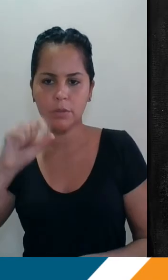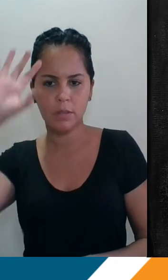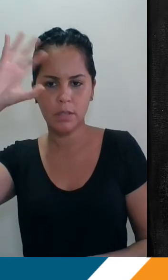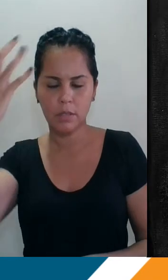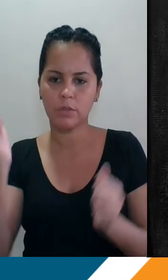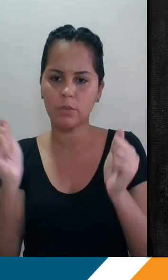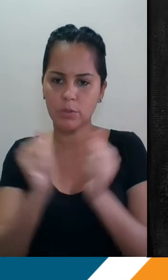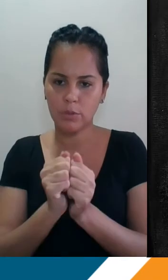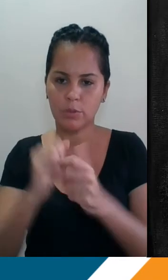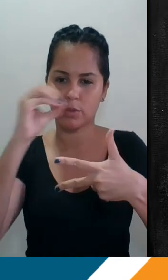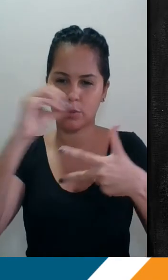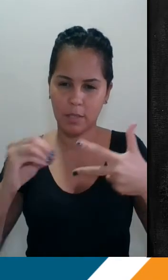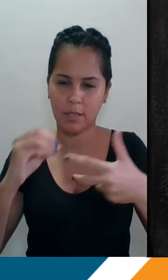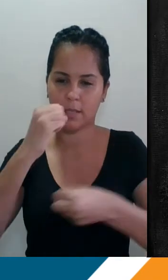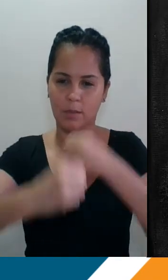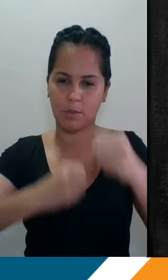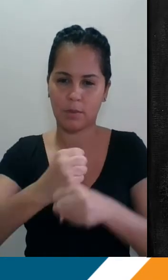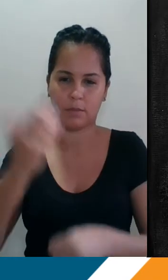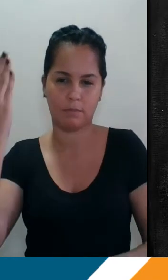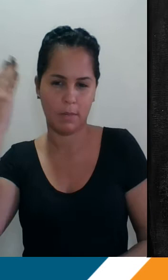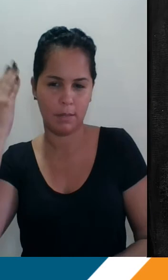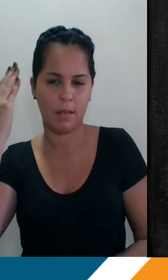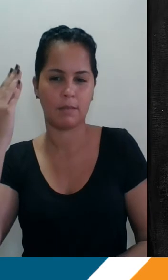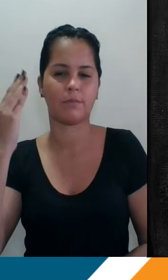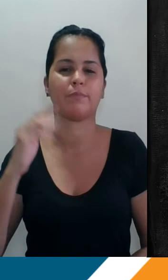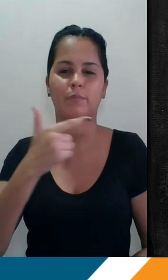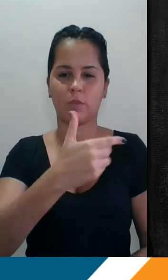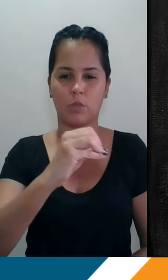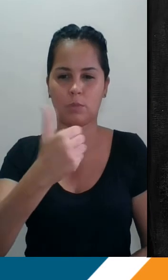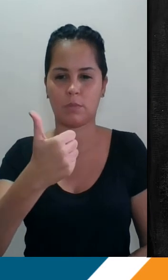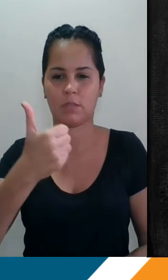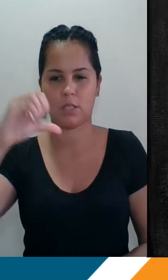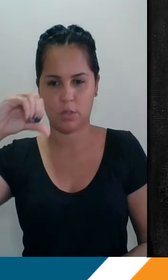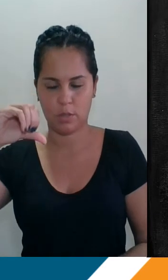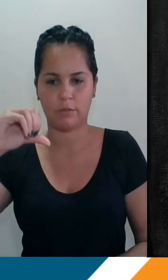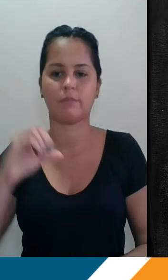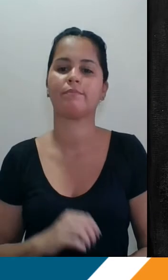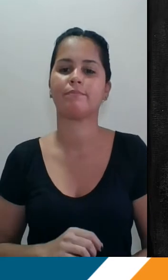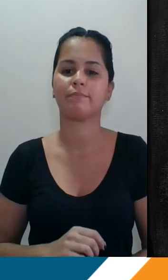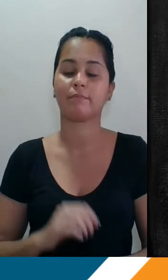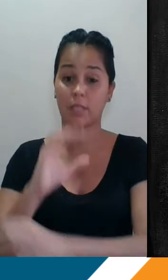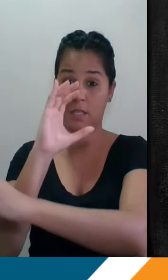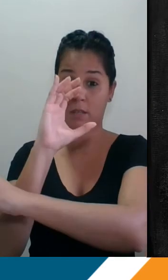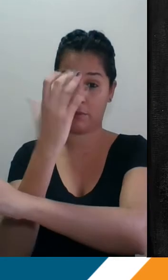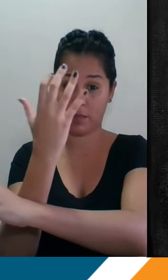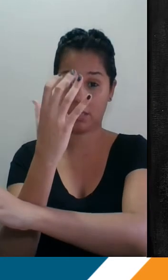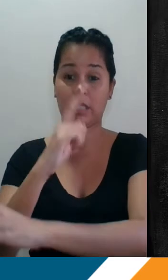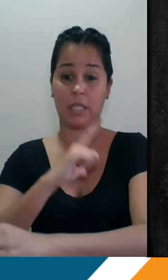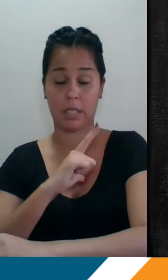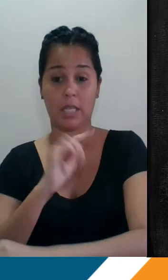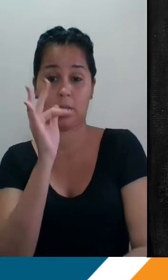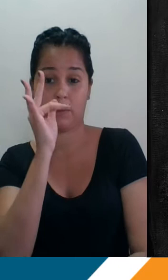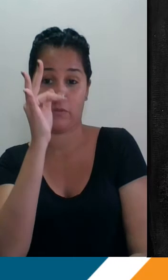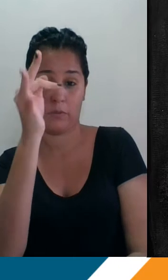do Enem do ano passado, de 2019, e diz o seguinte: a hidrangea macrophylla é uma planta com